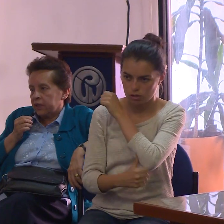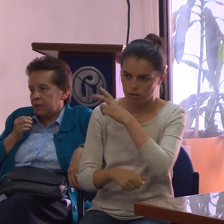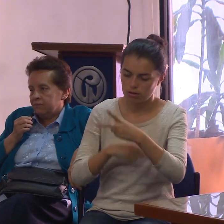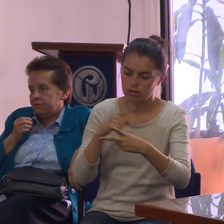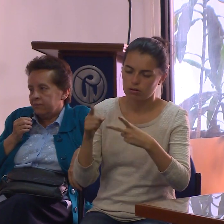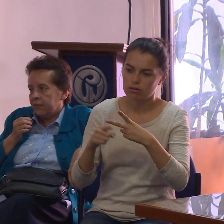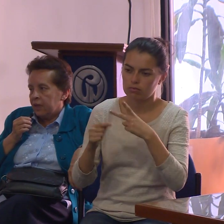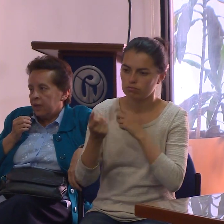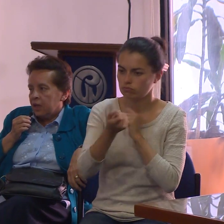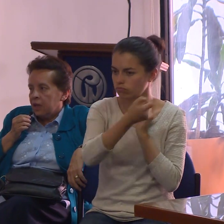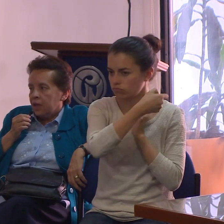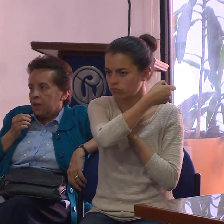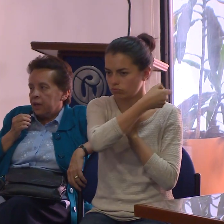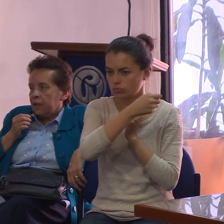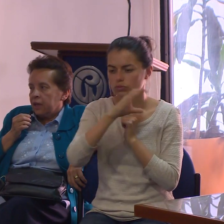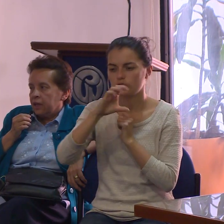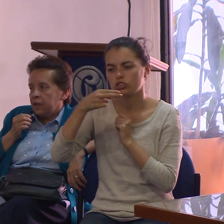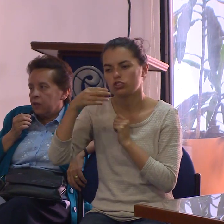La Chorrera,